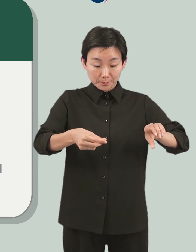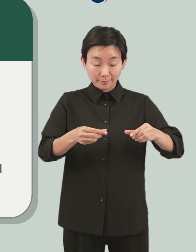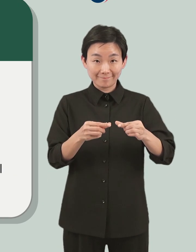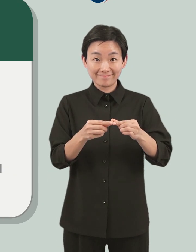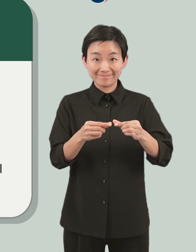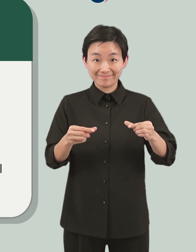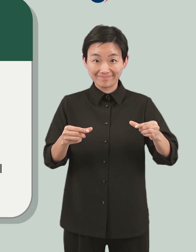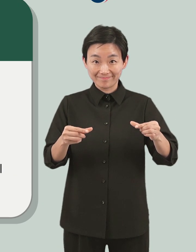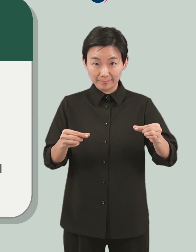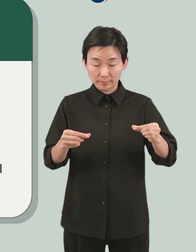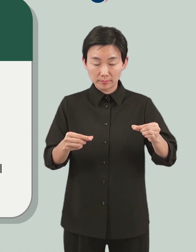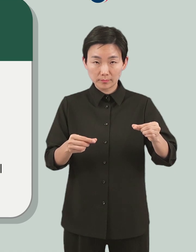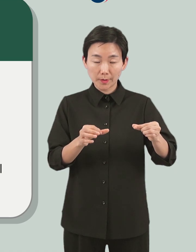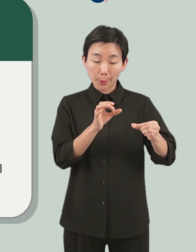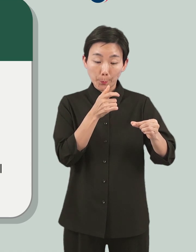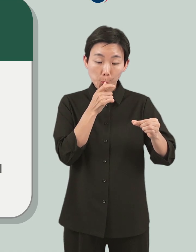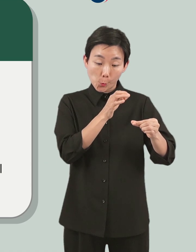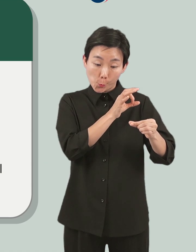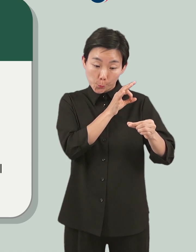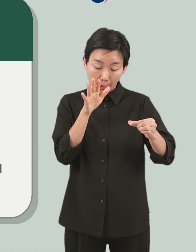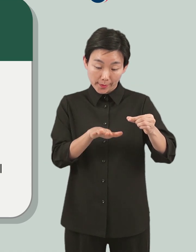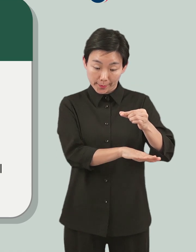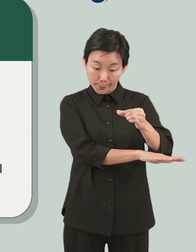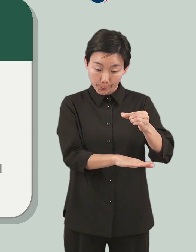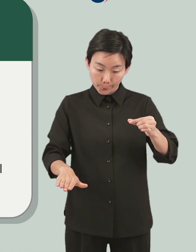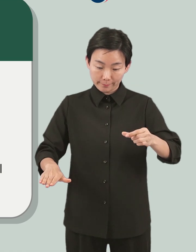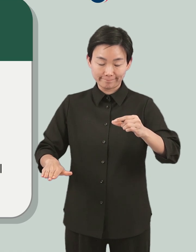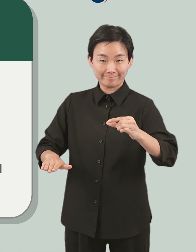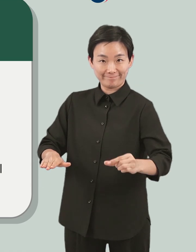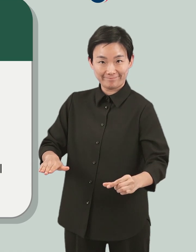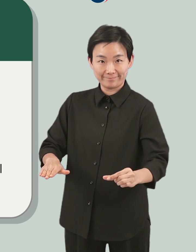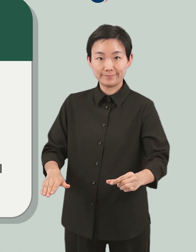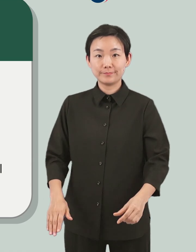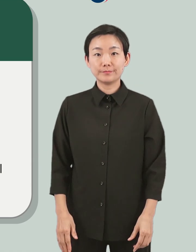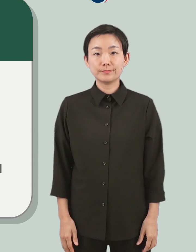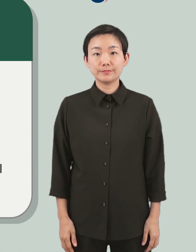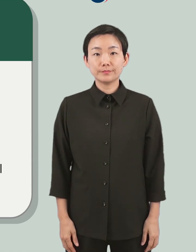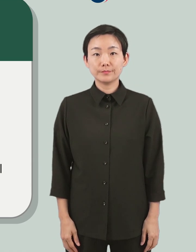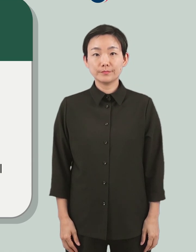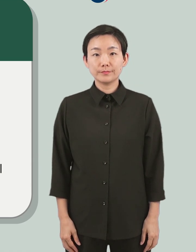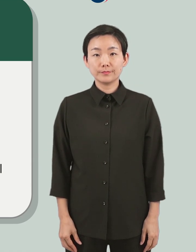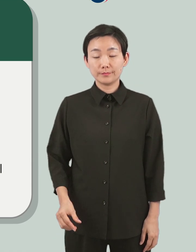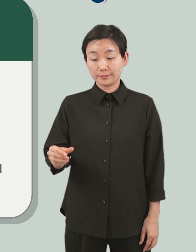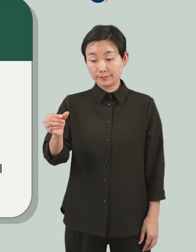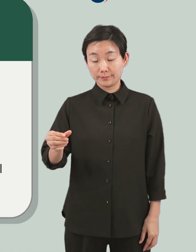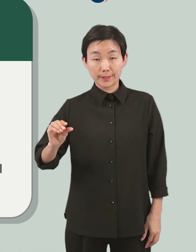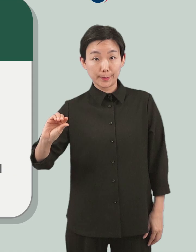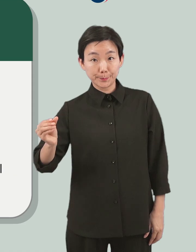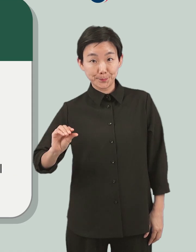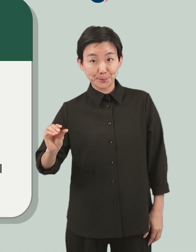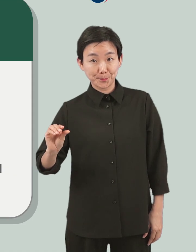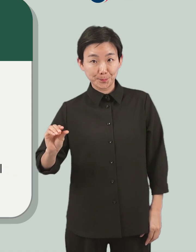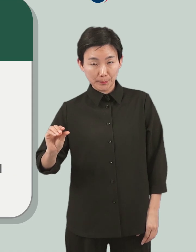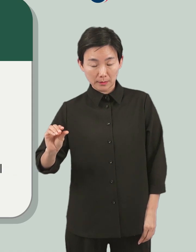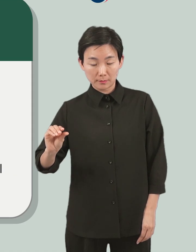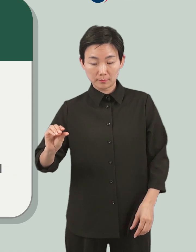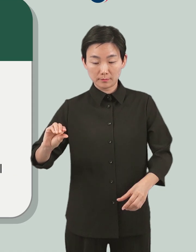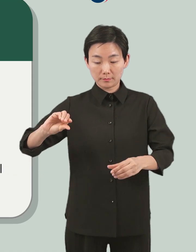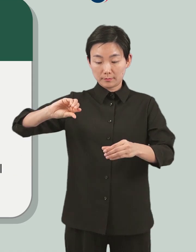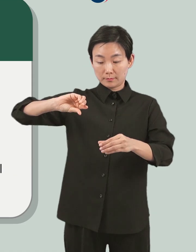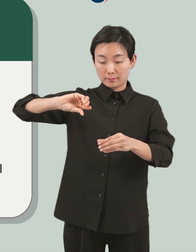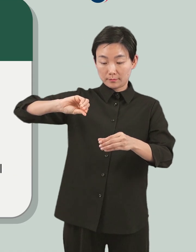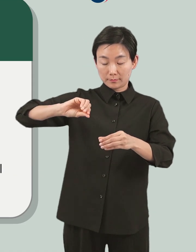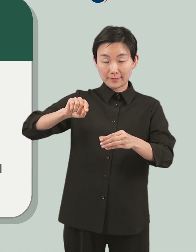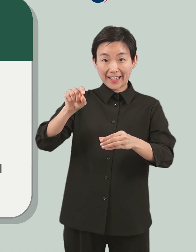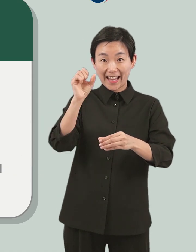섞어줍니다. 준비된 검체는 즉시 검사에 사용합니다. 알루미늄 파우치를 개봉하여 검사용 디바이스를 꺼낸